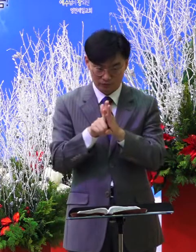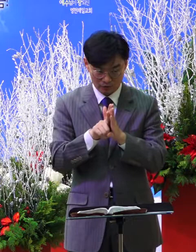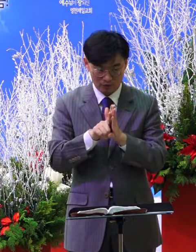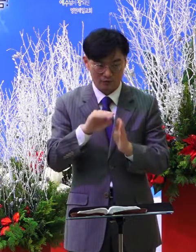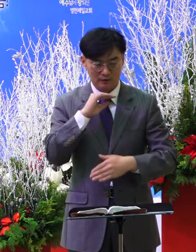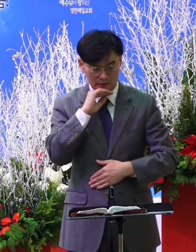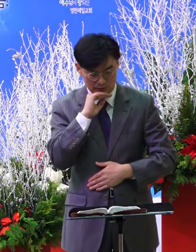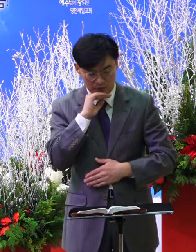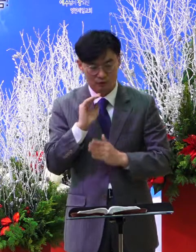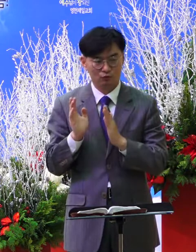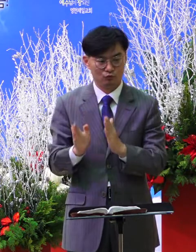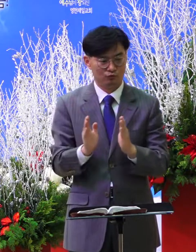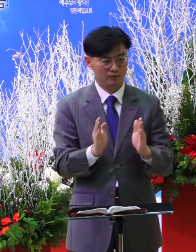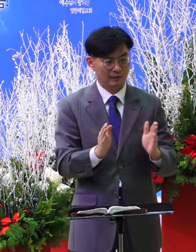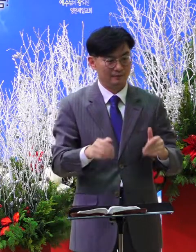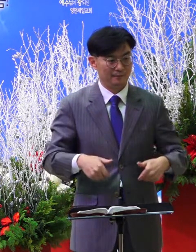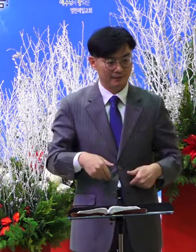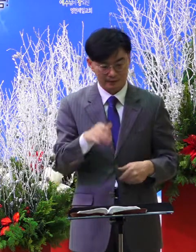근데 여러분, 세상에는